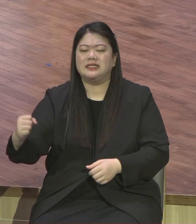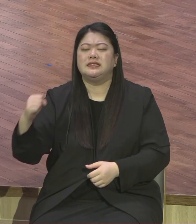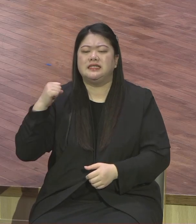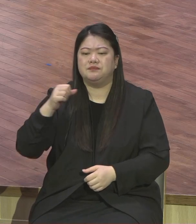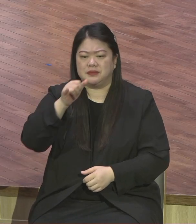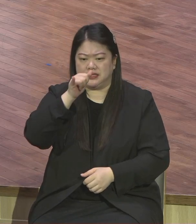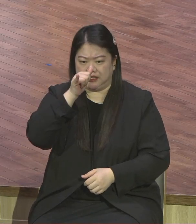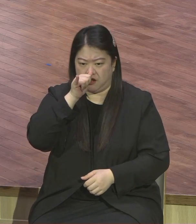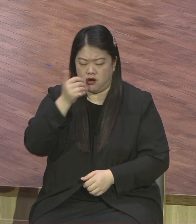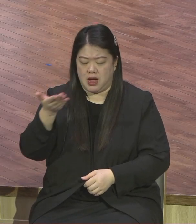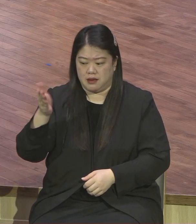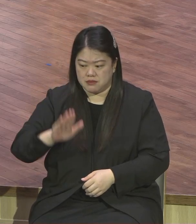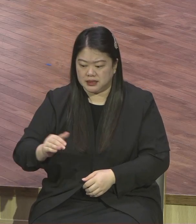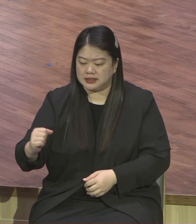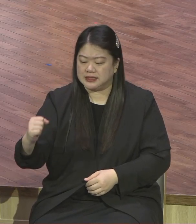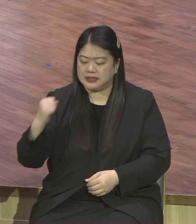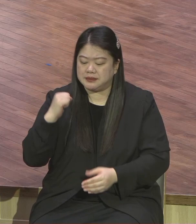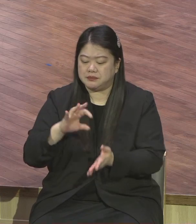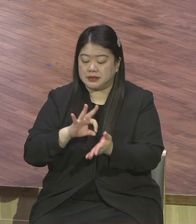않아요.